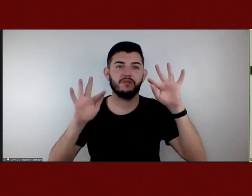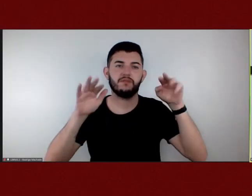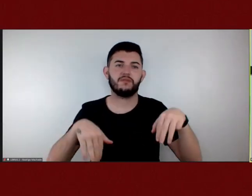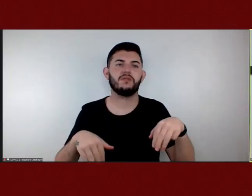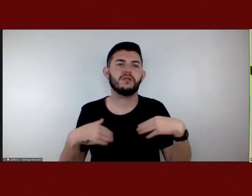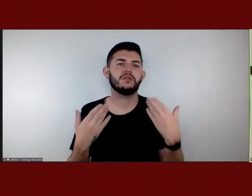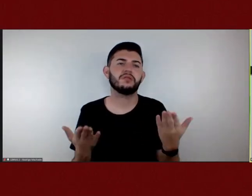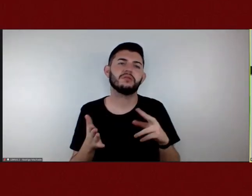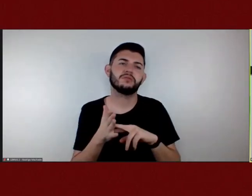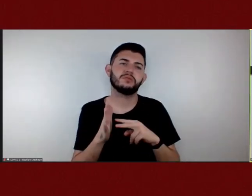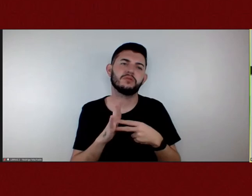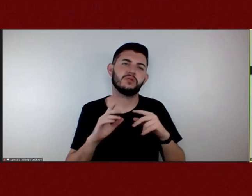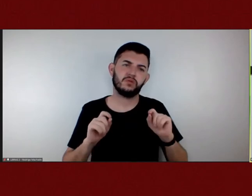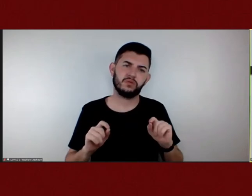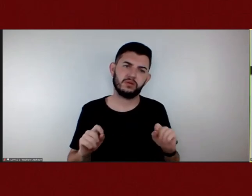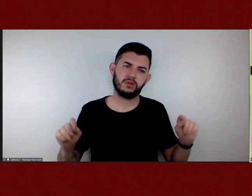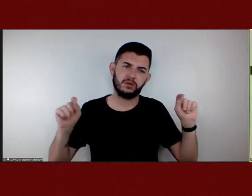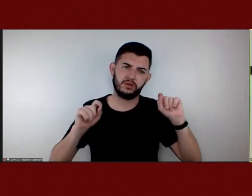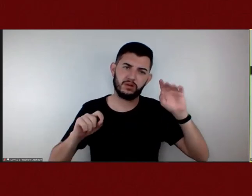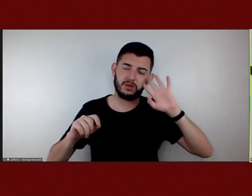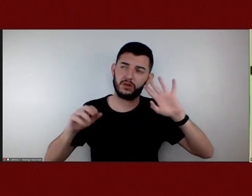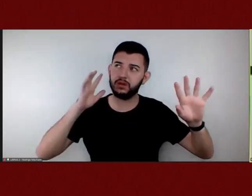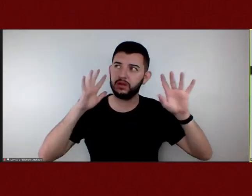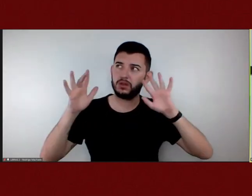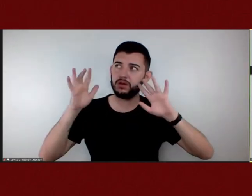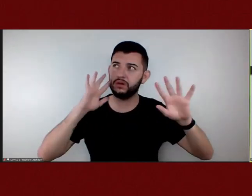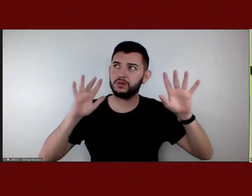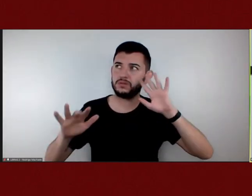significa este pensamento em